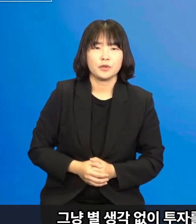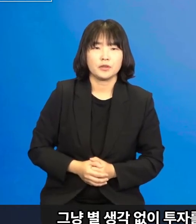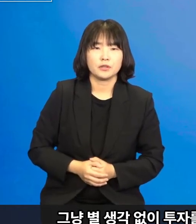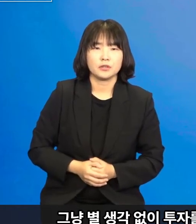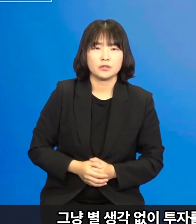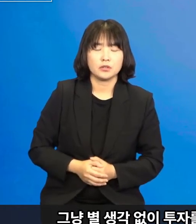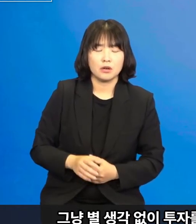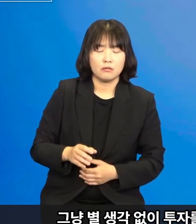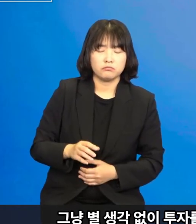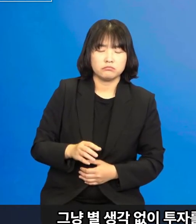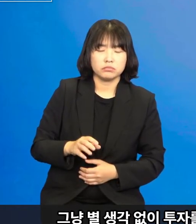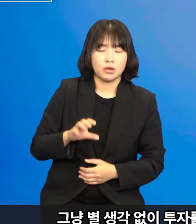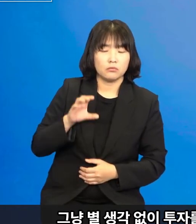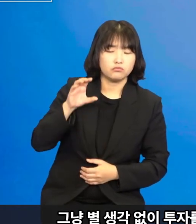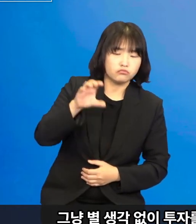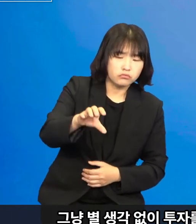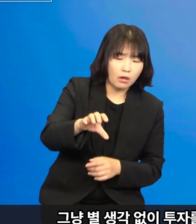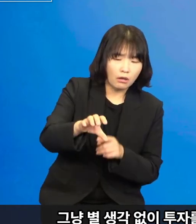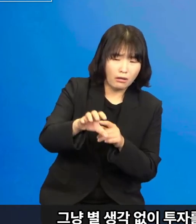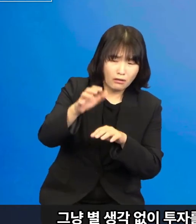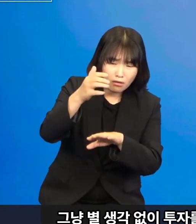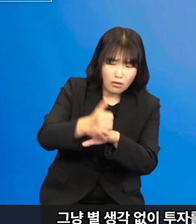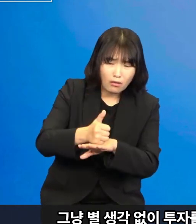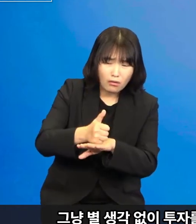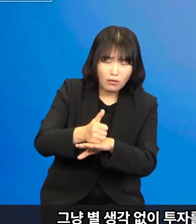별 생각 없이 투자를 했다가 재산을 다 날려버렸어요.